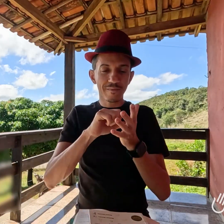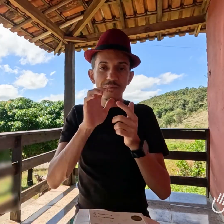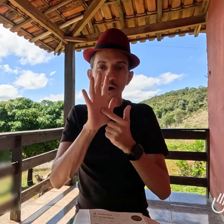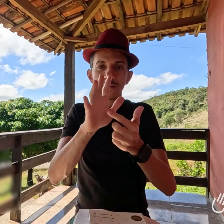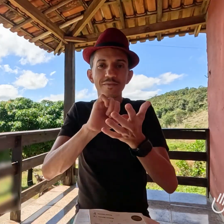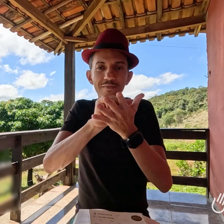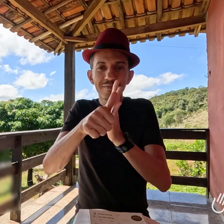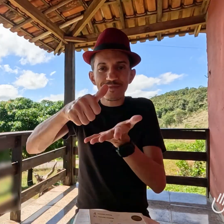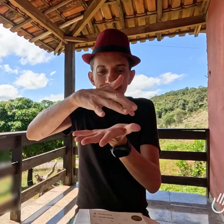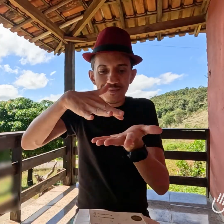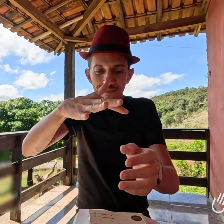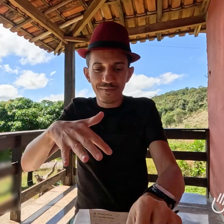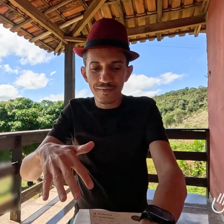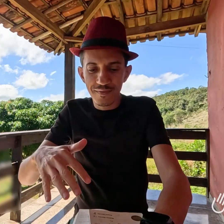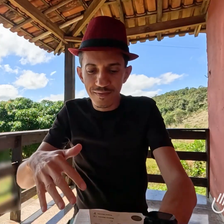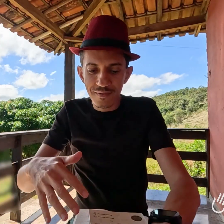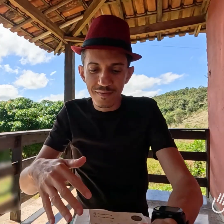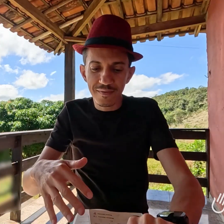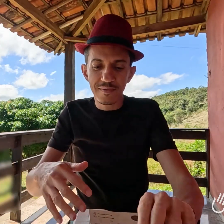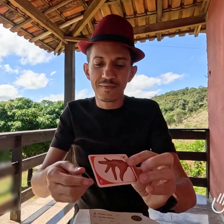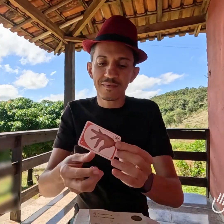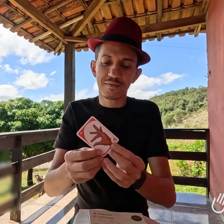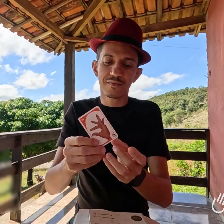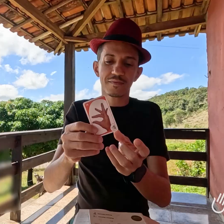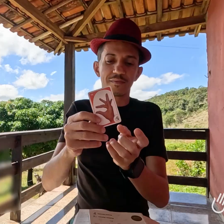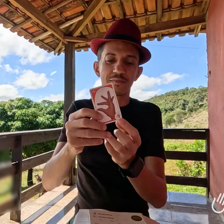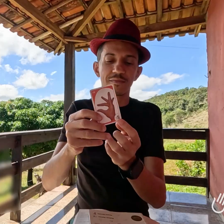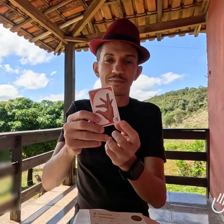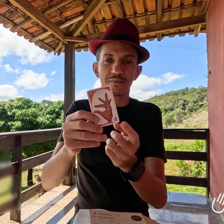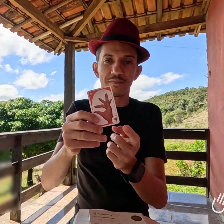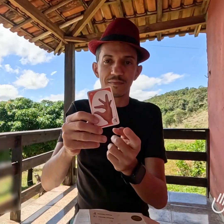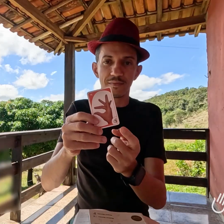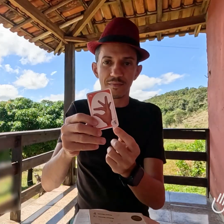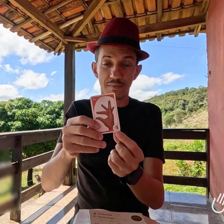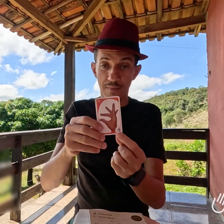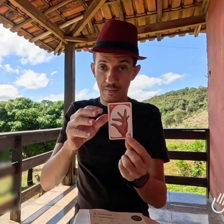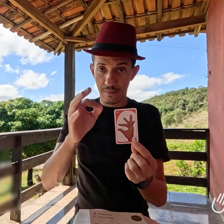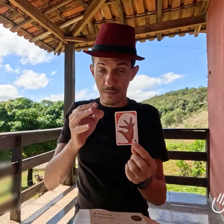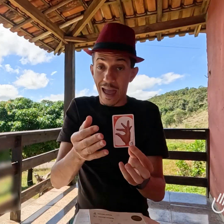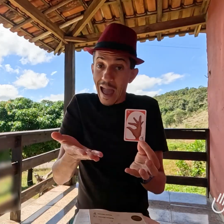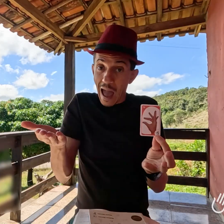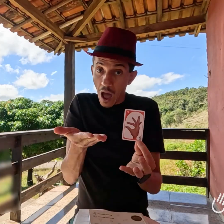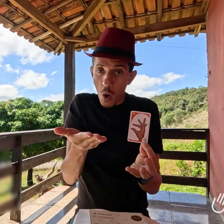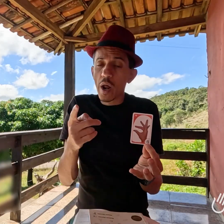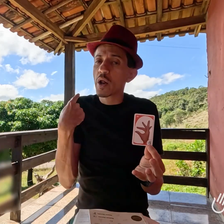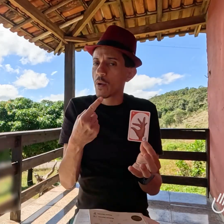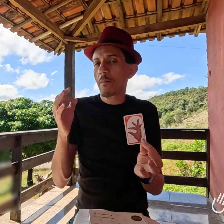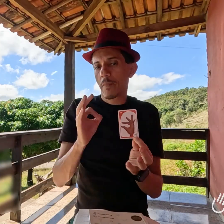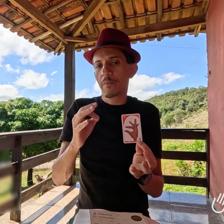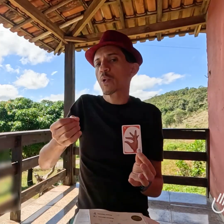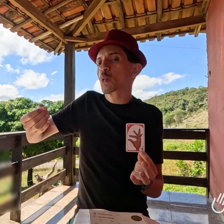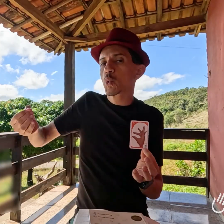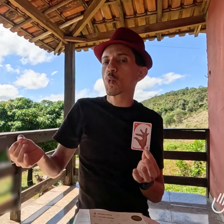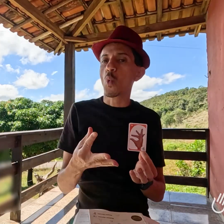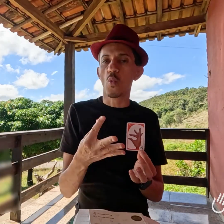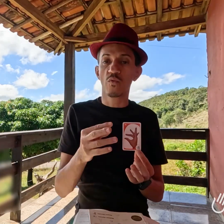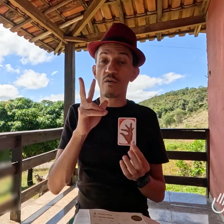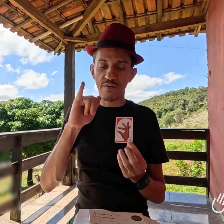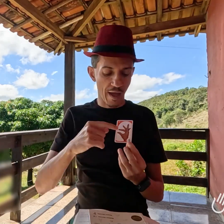Como você percebe, aqui em cada carta tem a escrita de sinais. Na nova edição que estamos